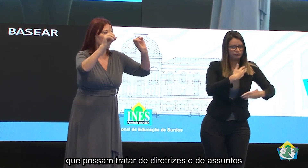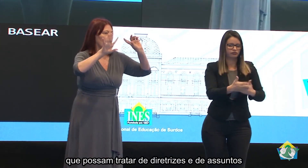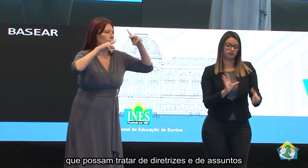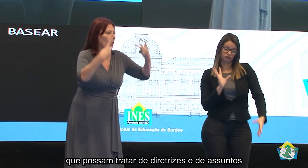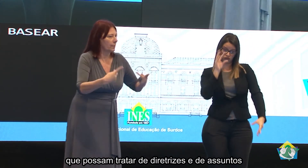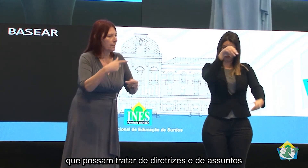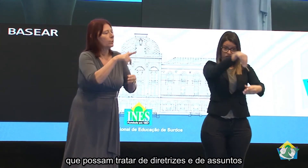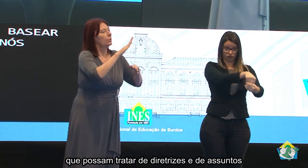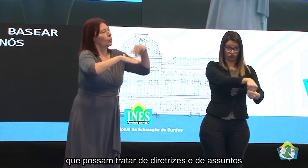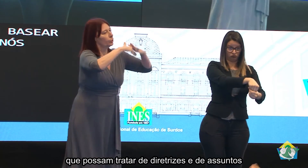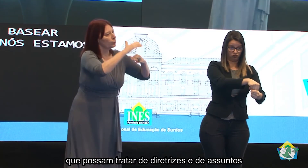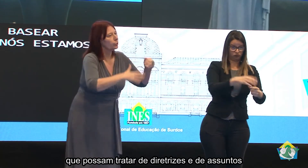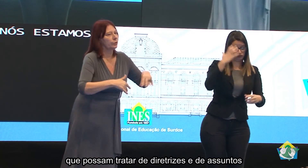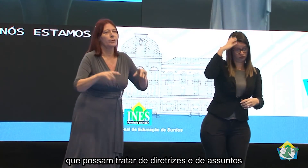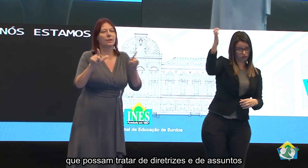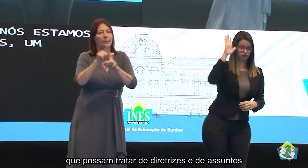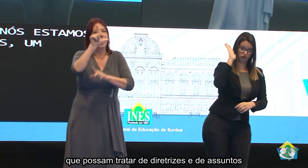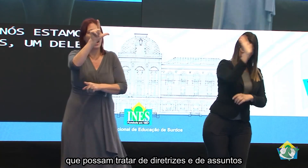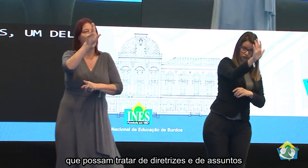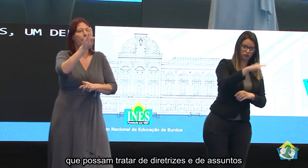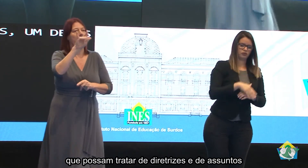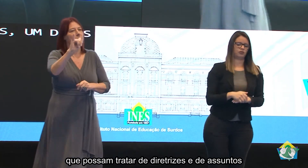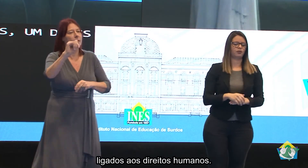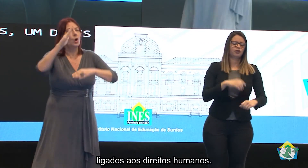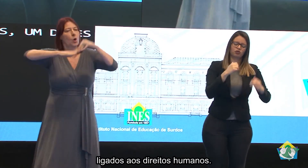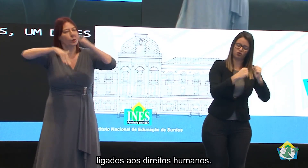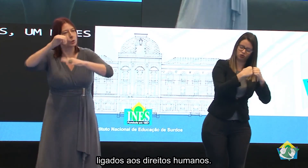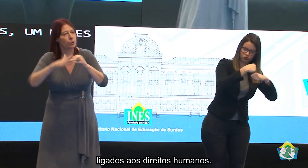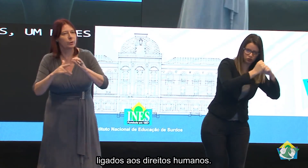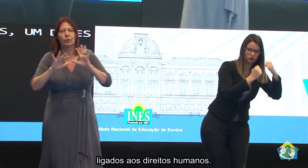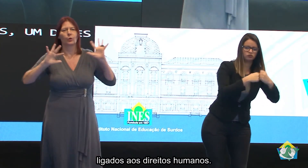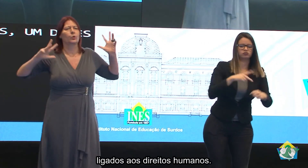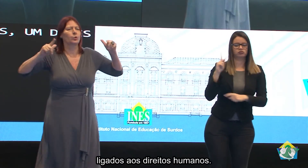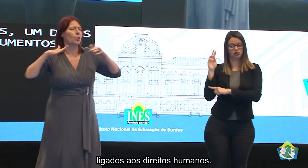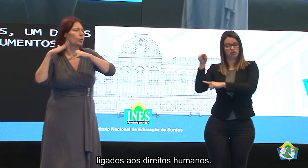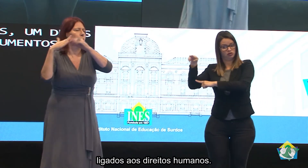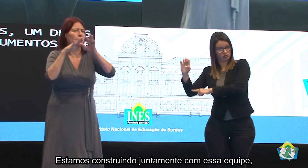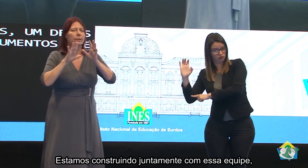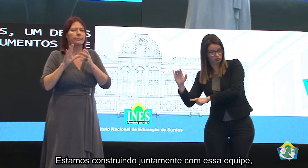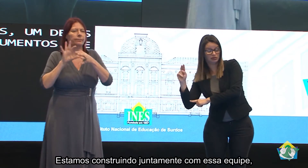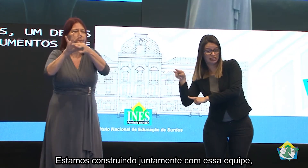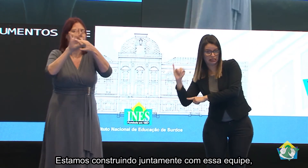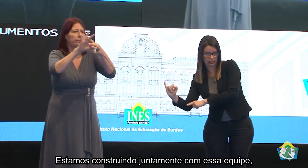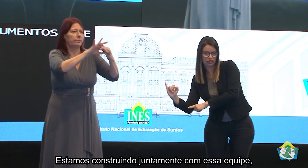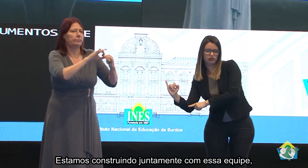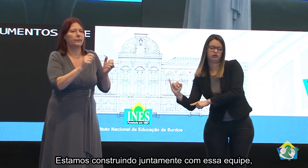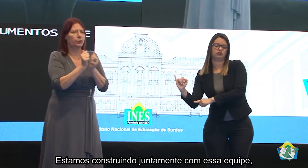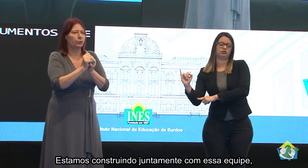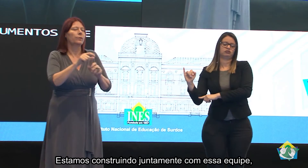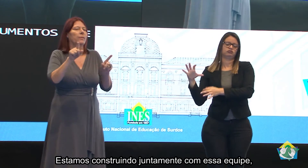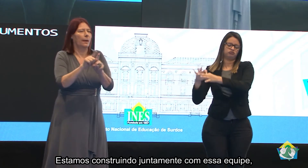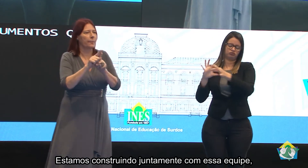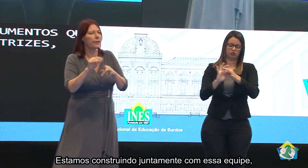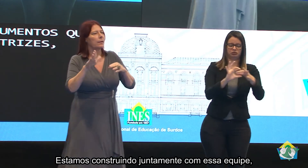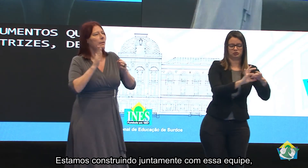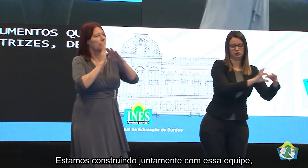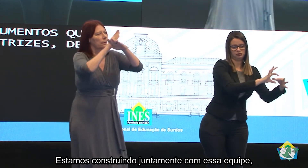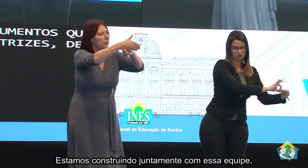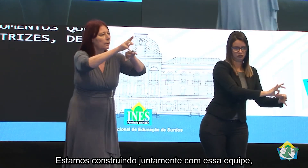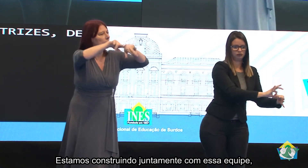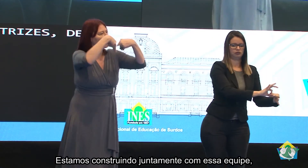que possam tratar de diretrizes, de assuntos ligados aos direitos humanos. Estamos construindo